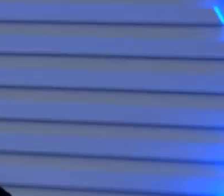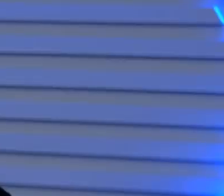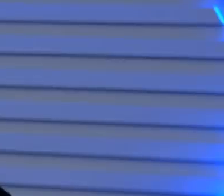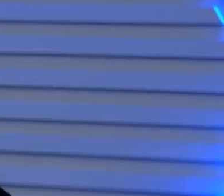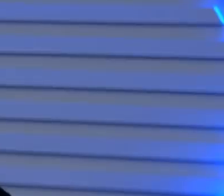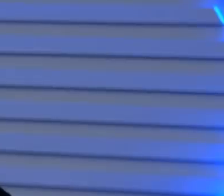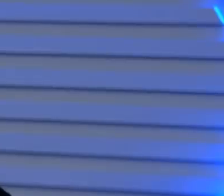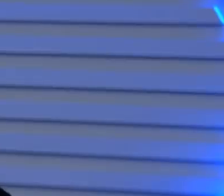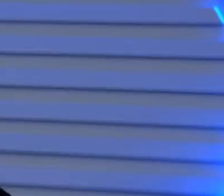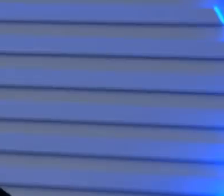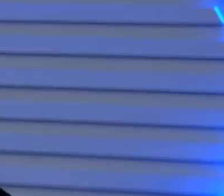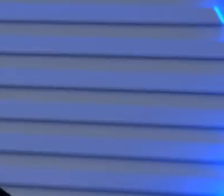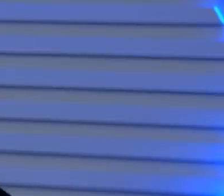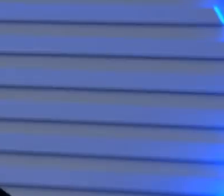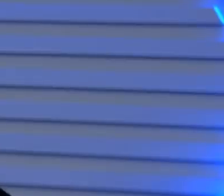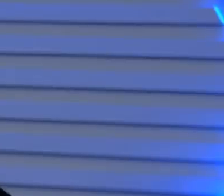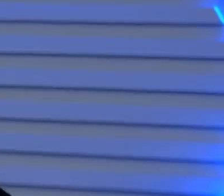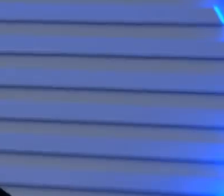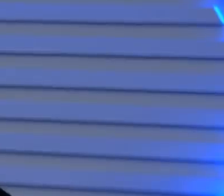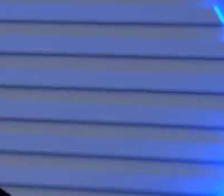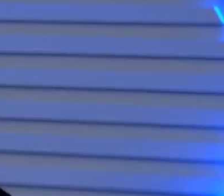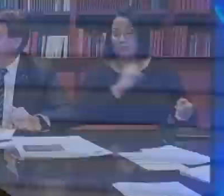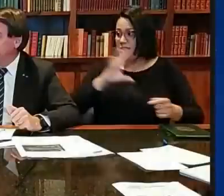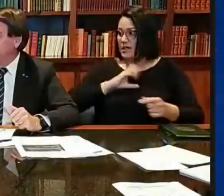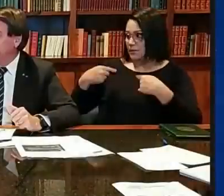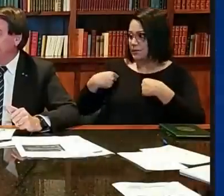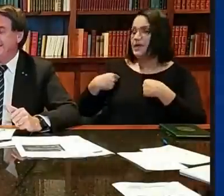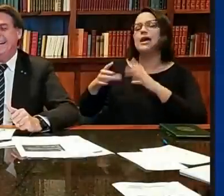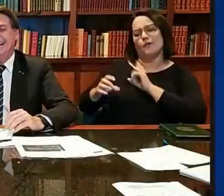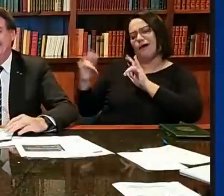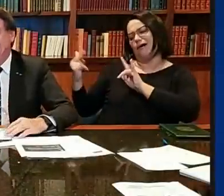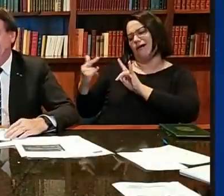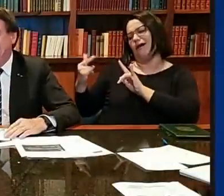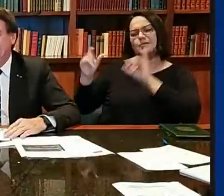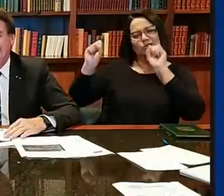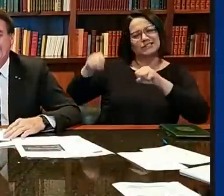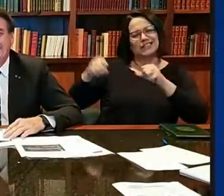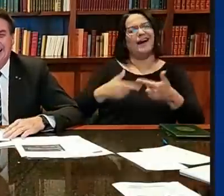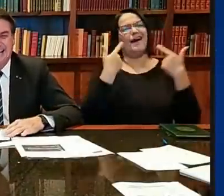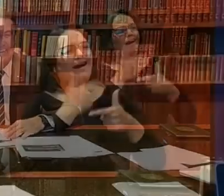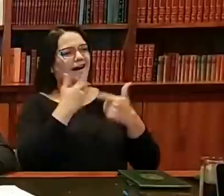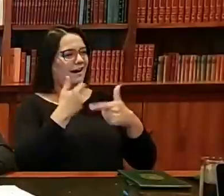E já começou a live do presidente Jair Bolsonaro? Vamos acompanhar ao vivo. Claro.